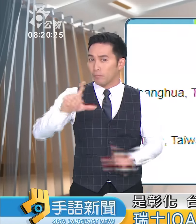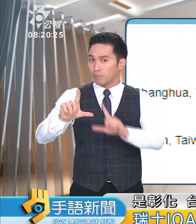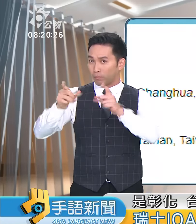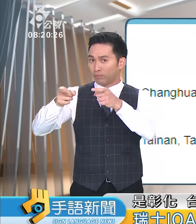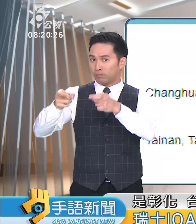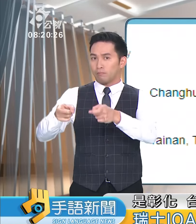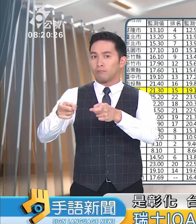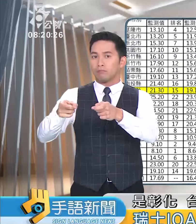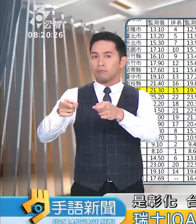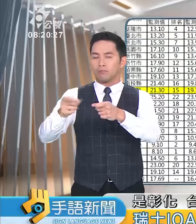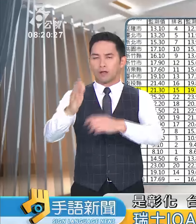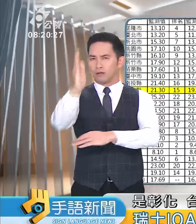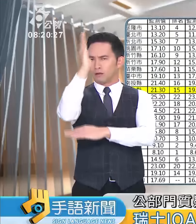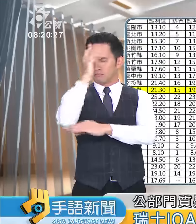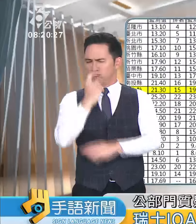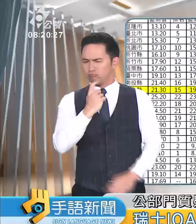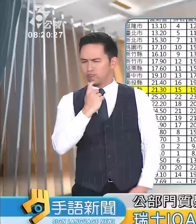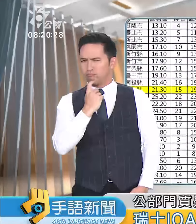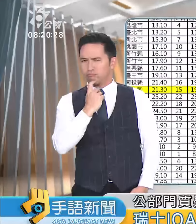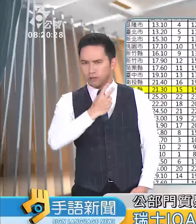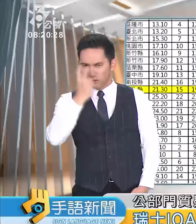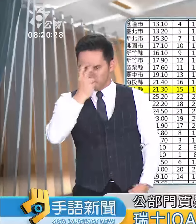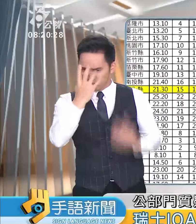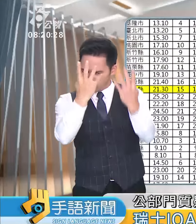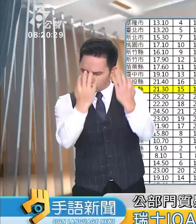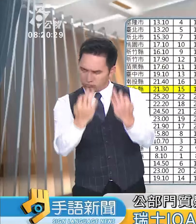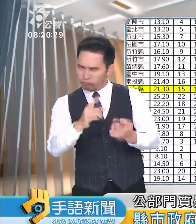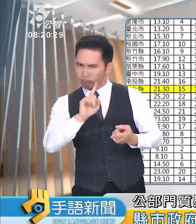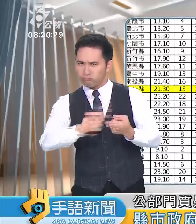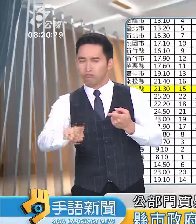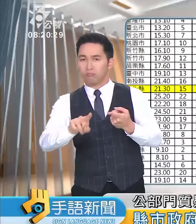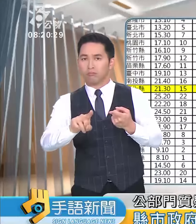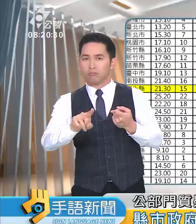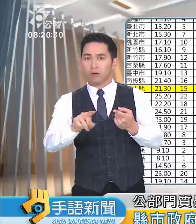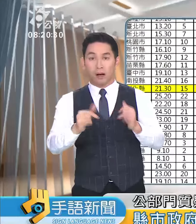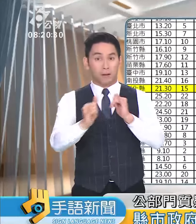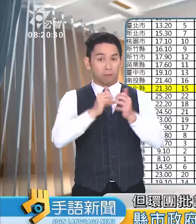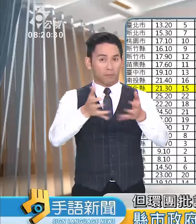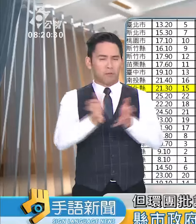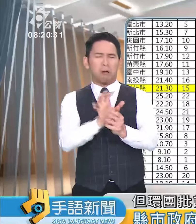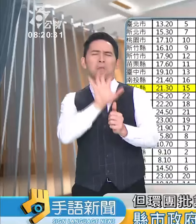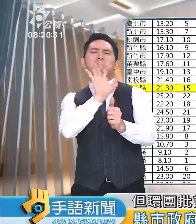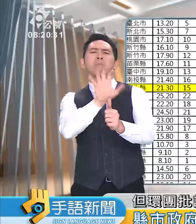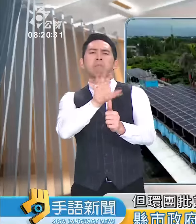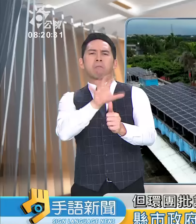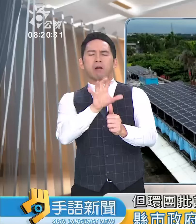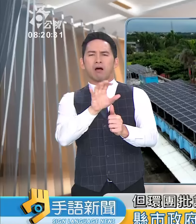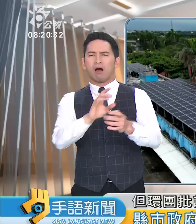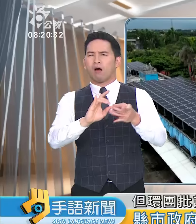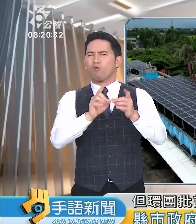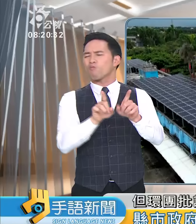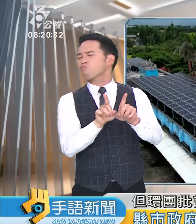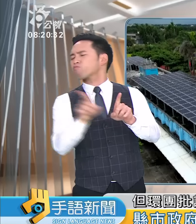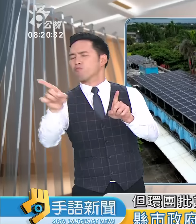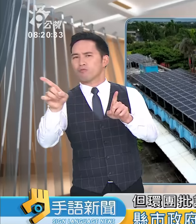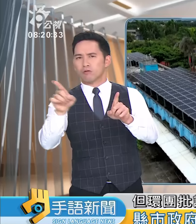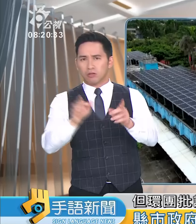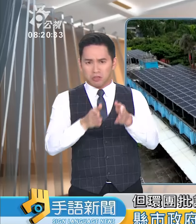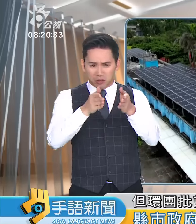港。公部门质疑数据的准确性，但环团批评公单位在模糊焦